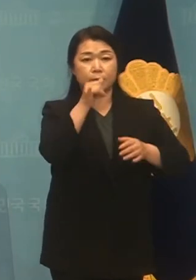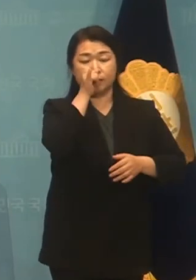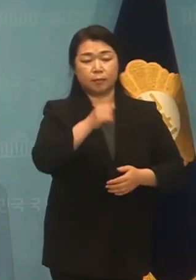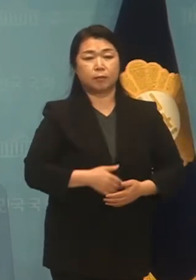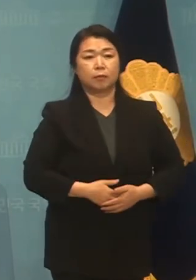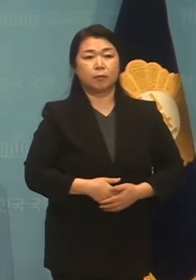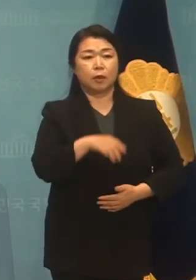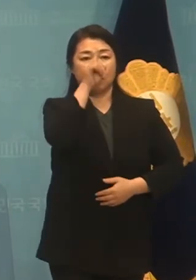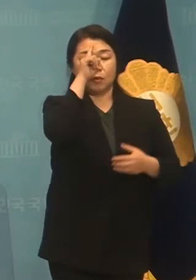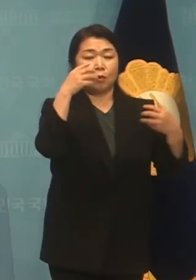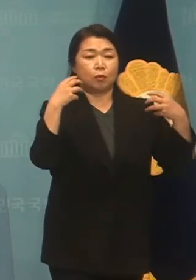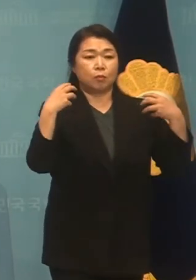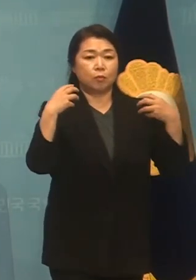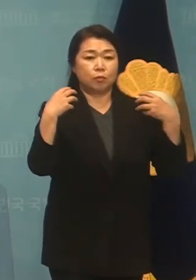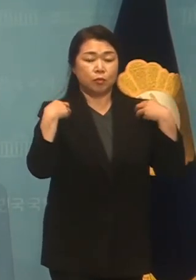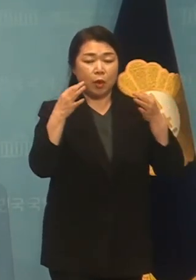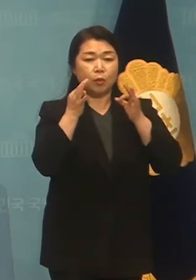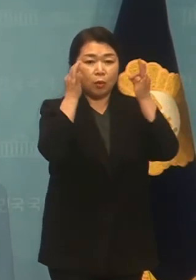정부의 노력을 위해서